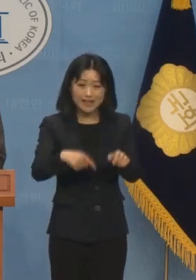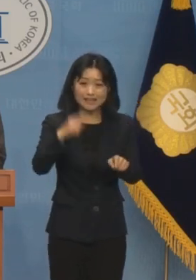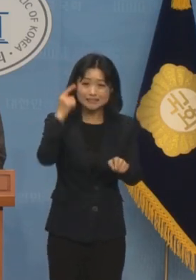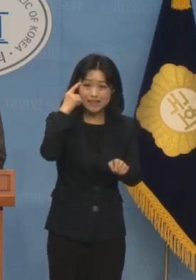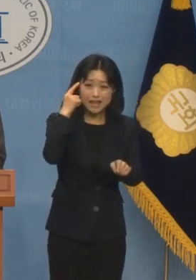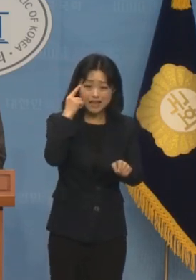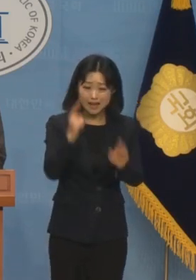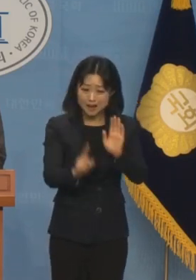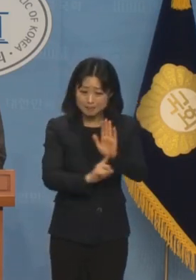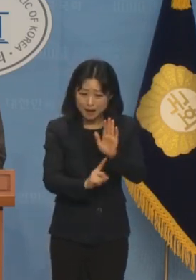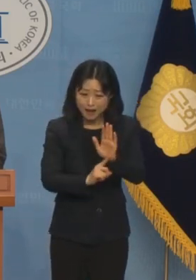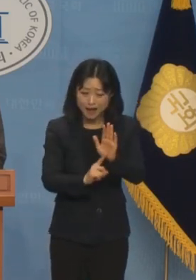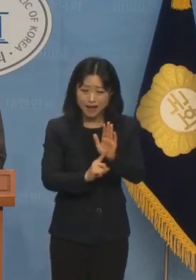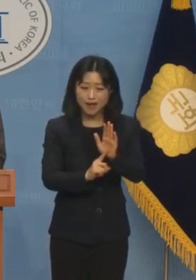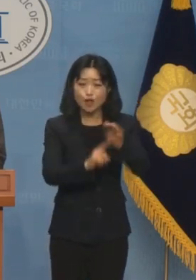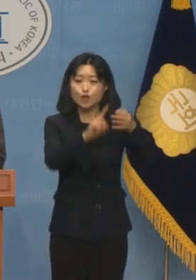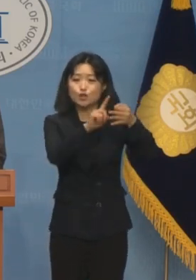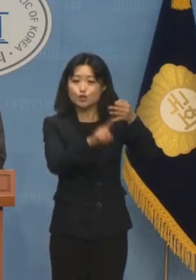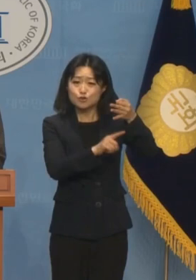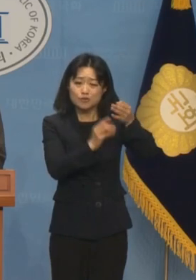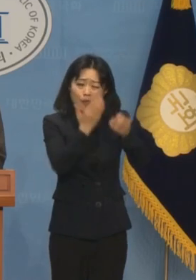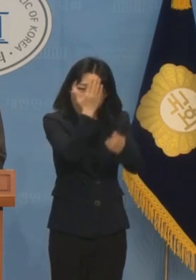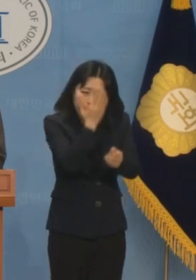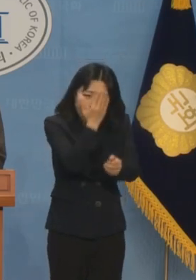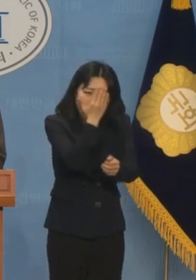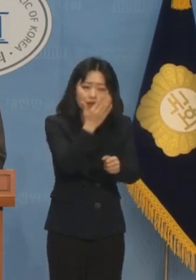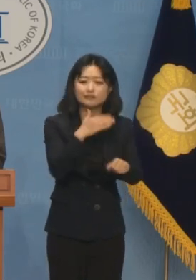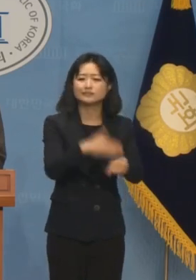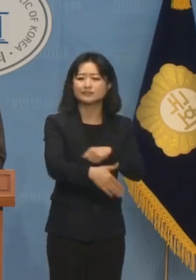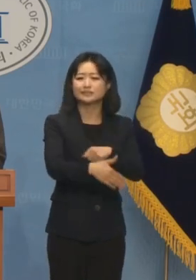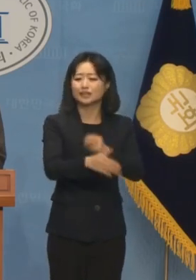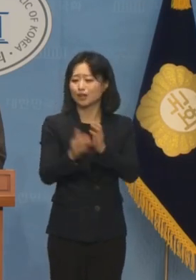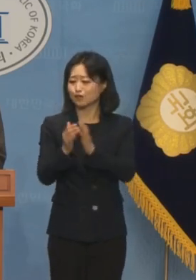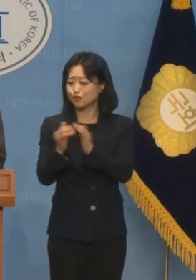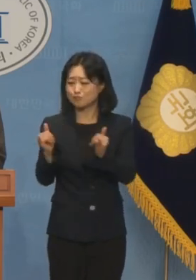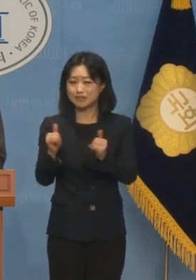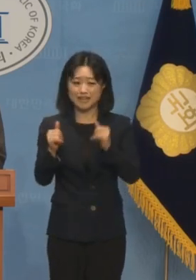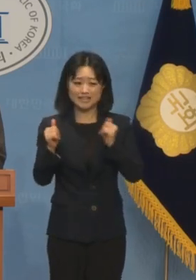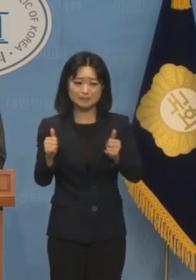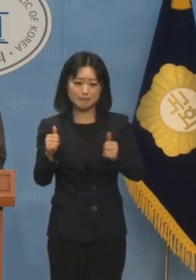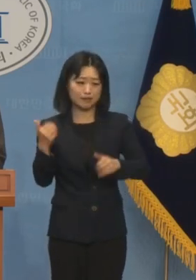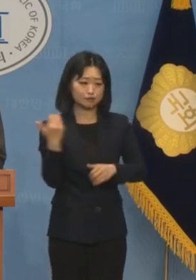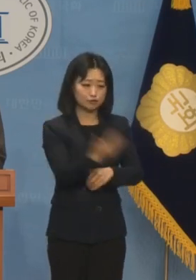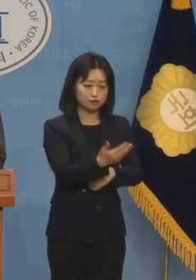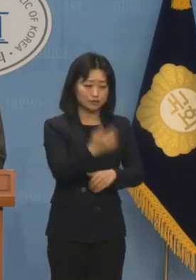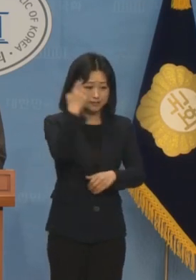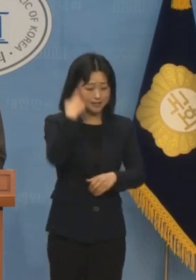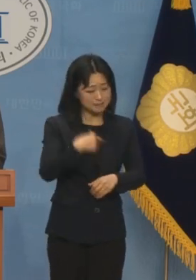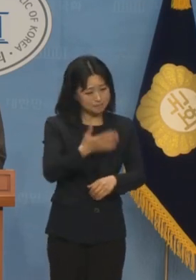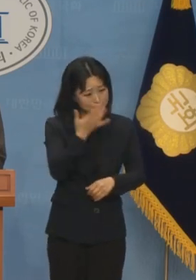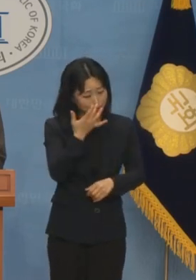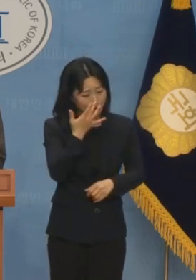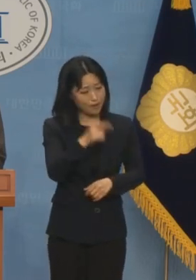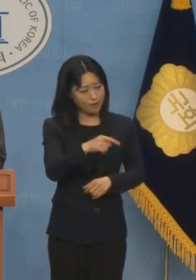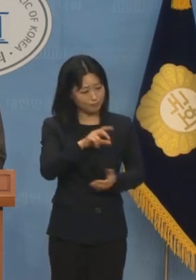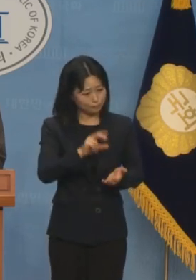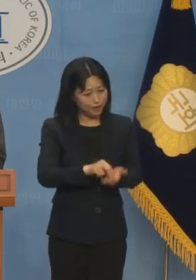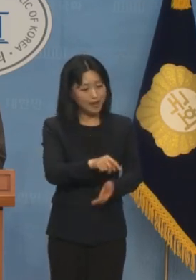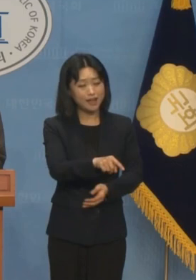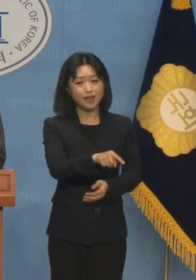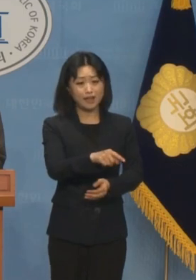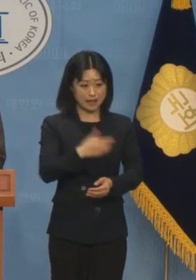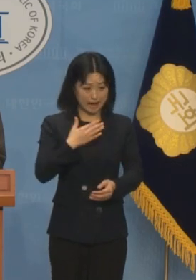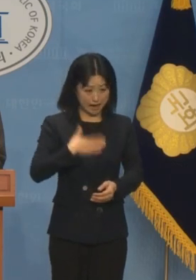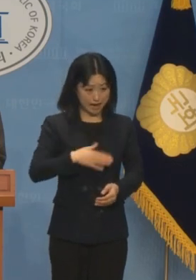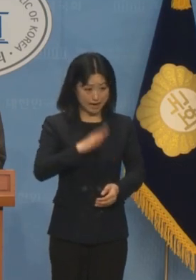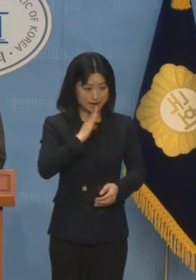이토록 윤비어천가의 저자세라니 아직 국민들의 심판을 체감하지 못한 것입니까? 아니면